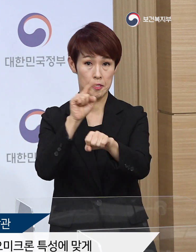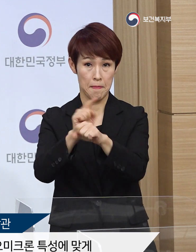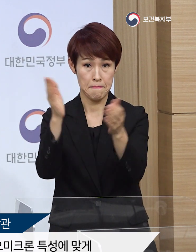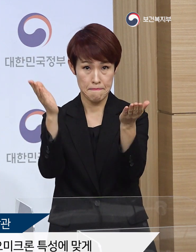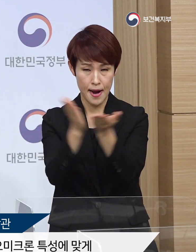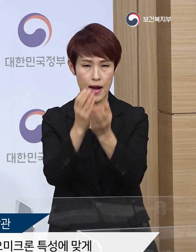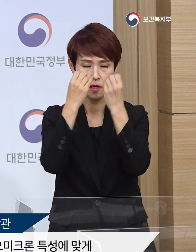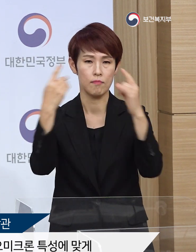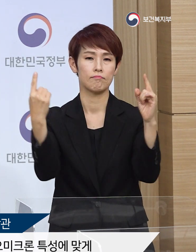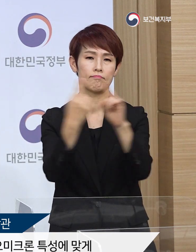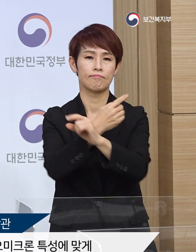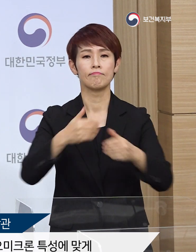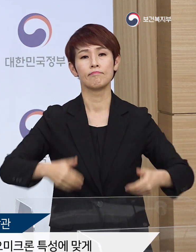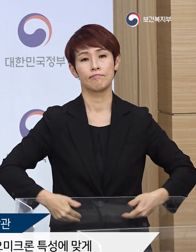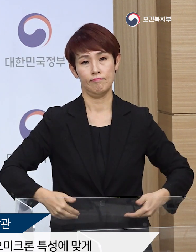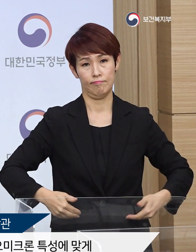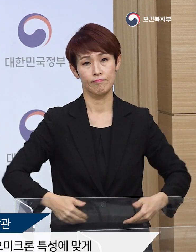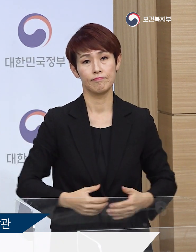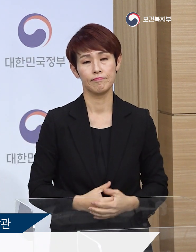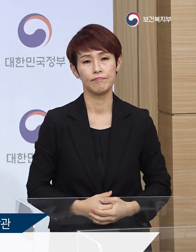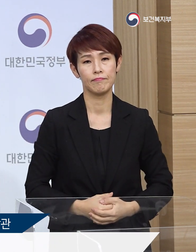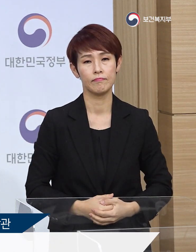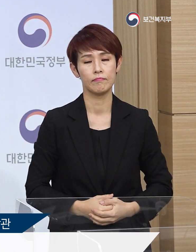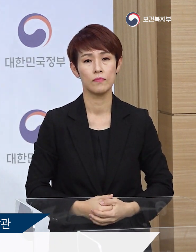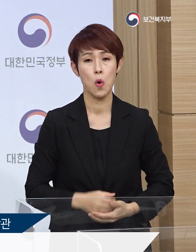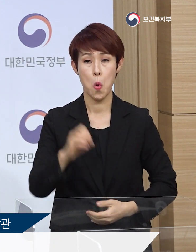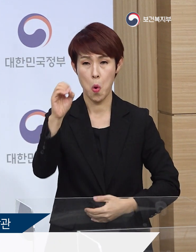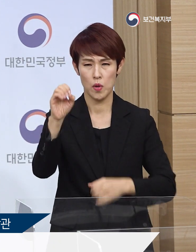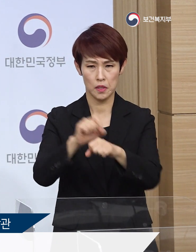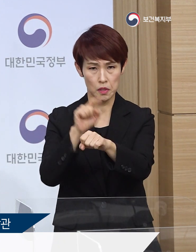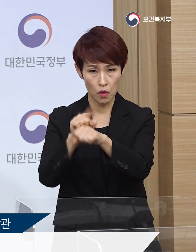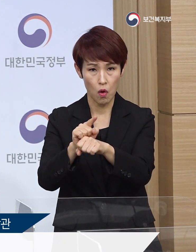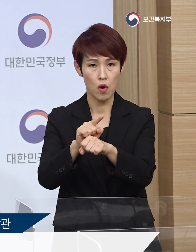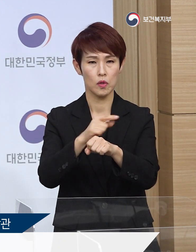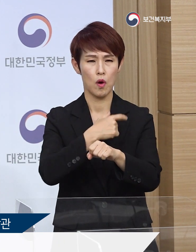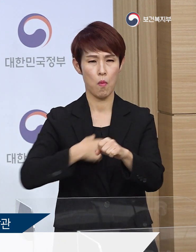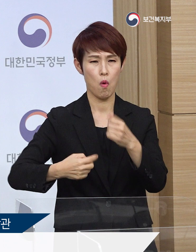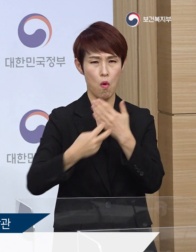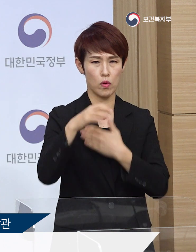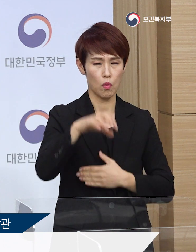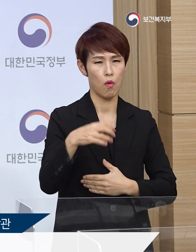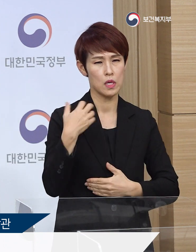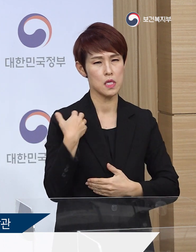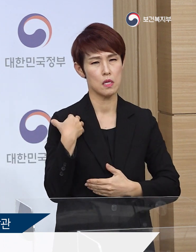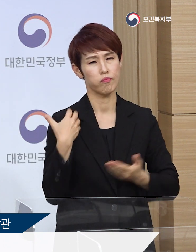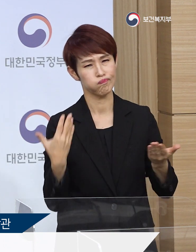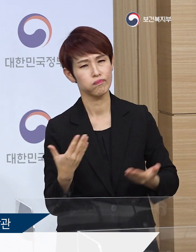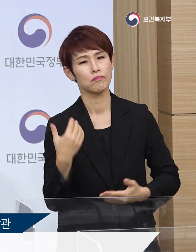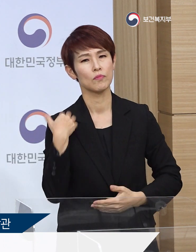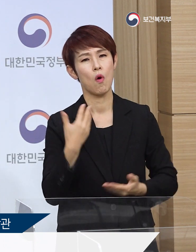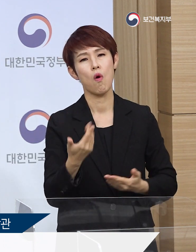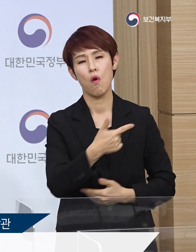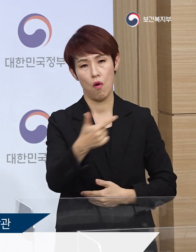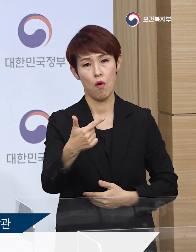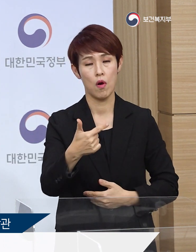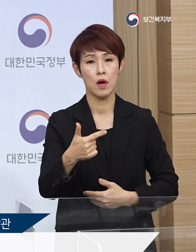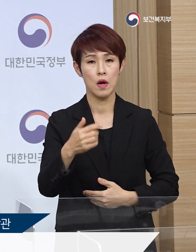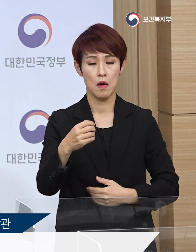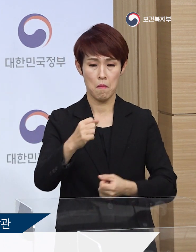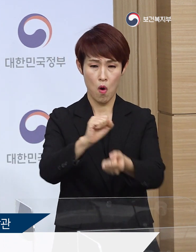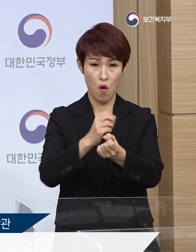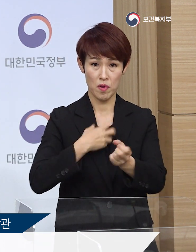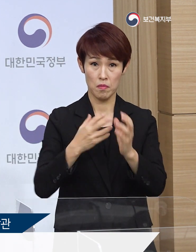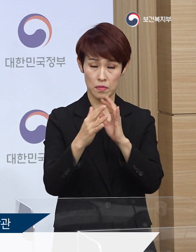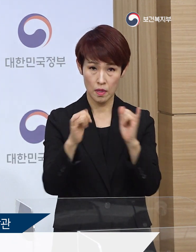새롭게 개편할 필요성이 있습니다. 오미크론의 특성과 보건소의 업무 부담을 감안할 때 고위험군의 중증